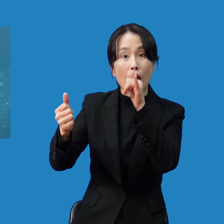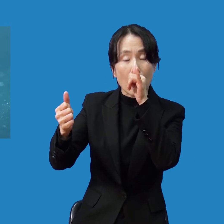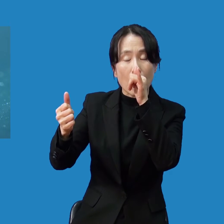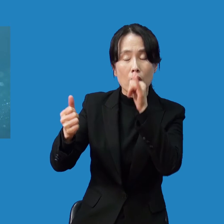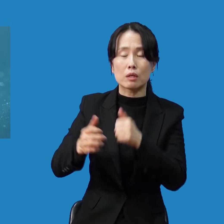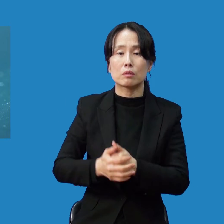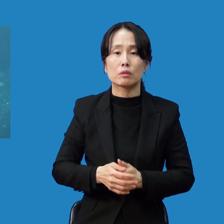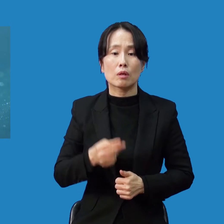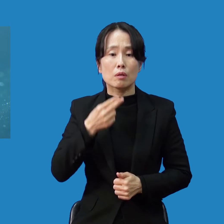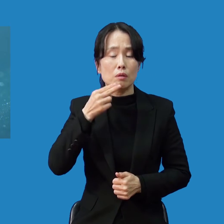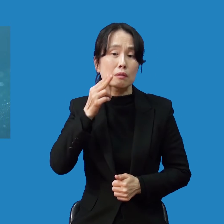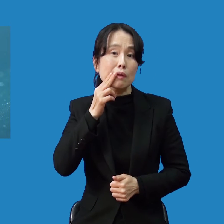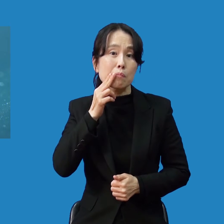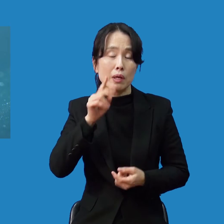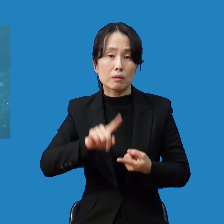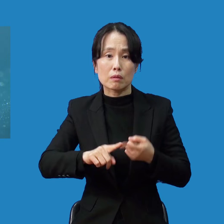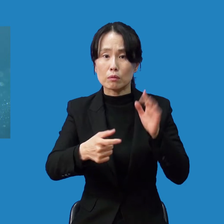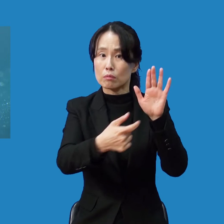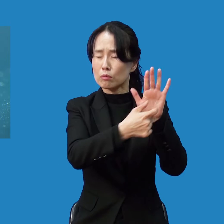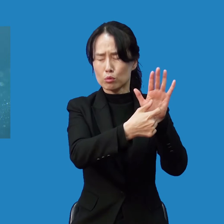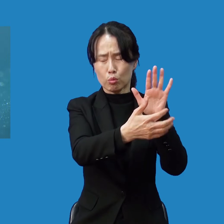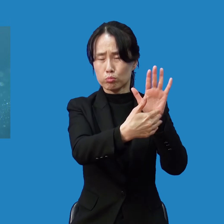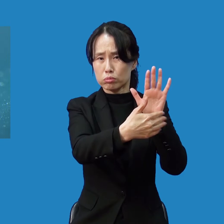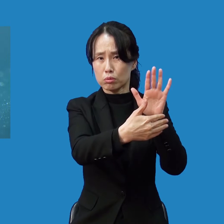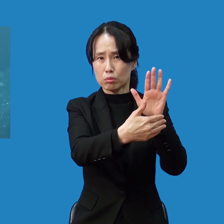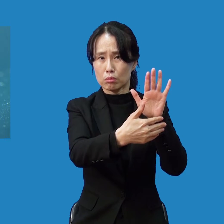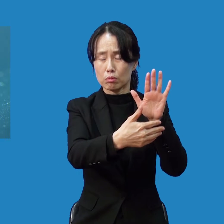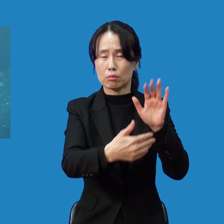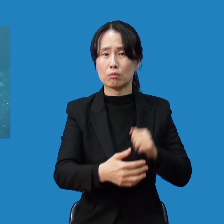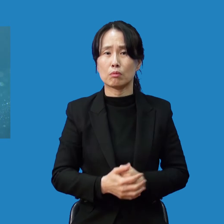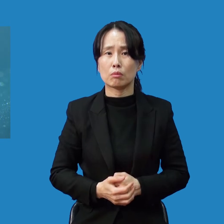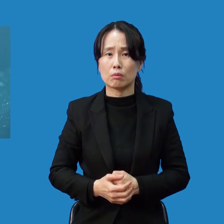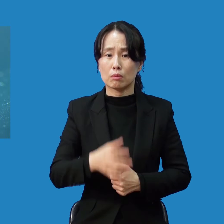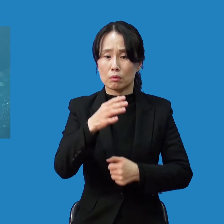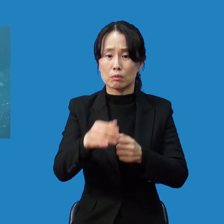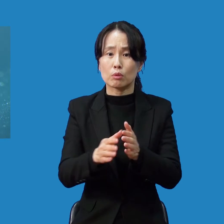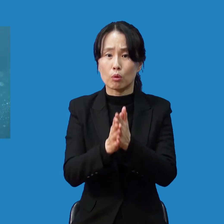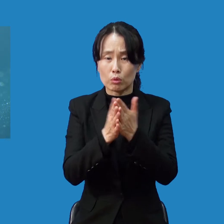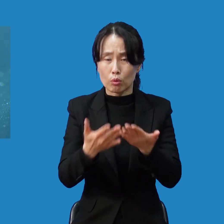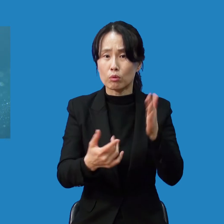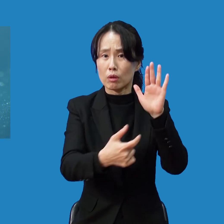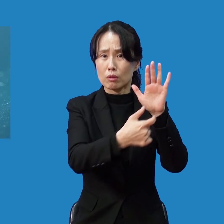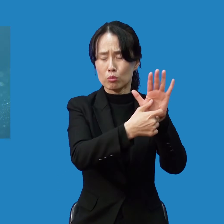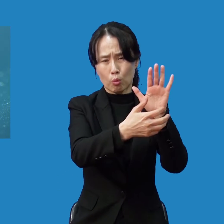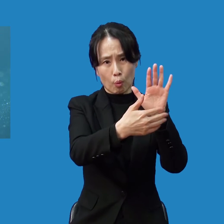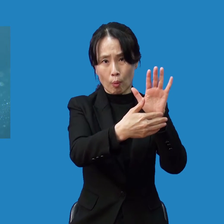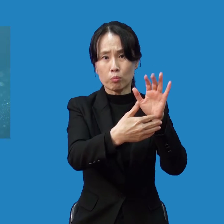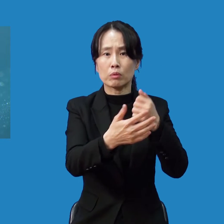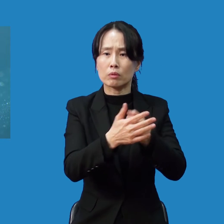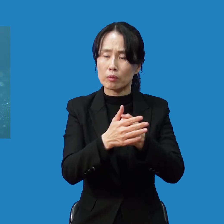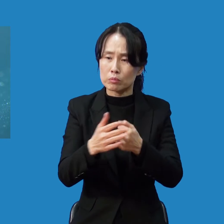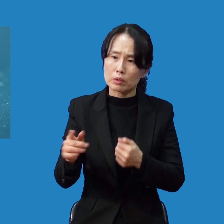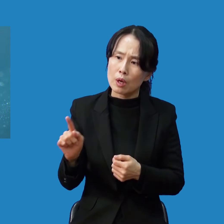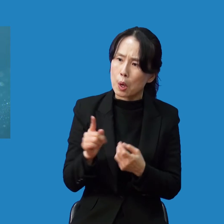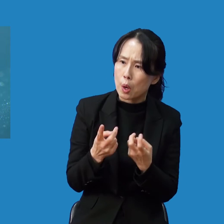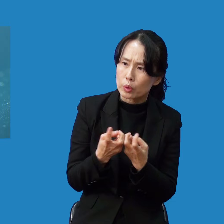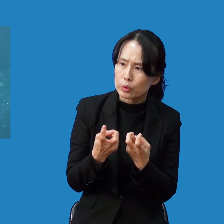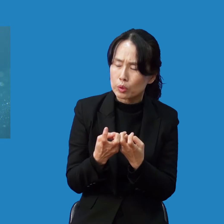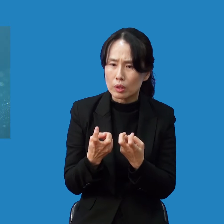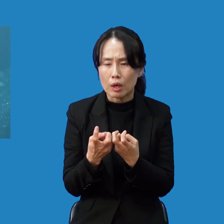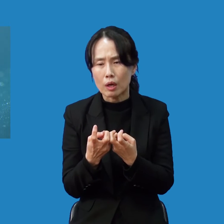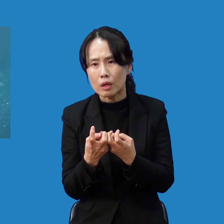아예 언급조차도 없습니다. 성경에 나와 있지가 않으니까 이걸 어떻게 해야